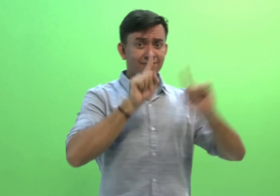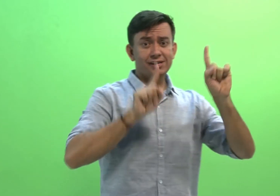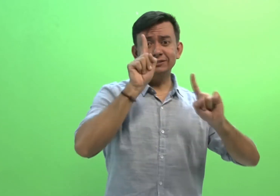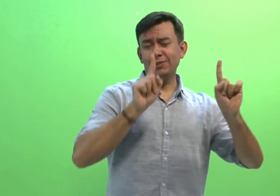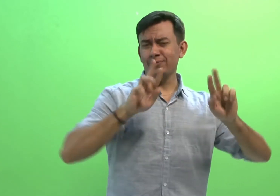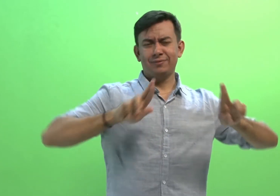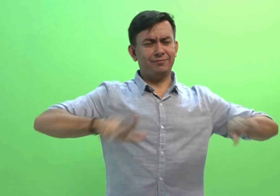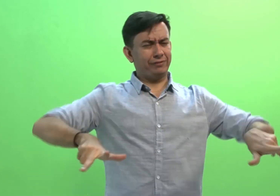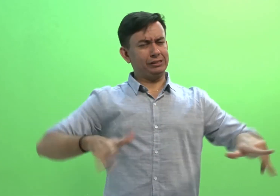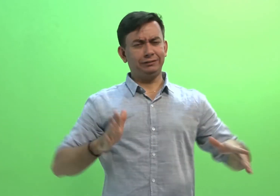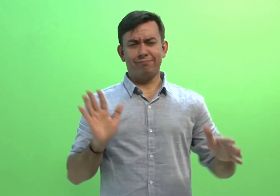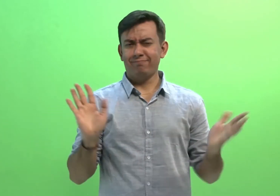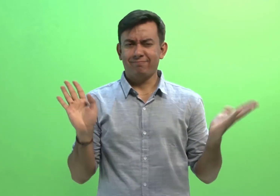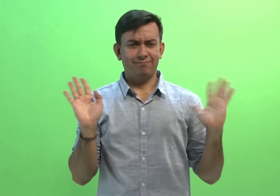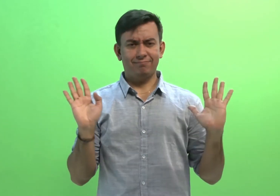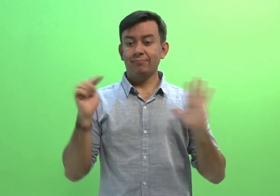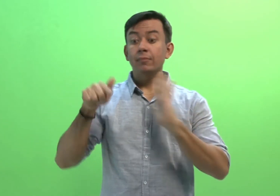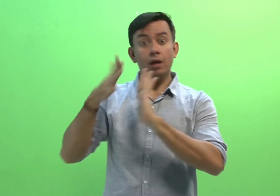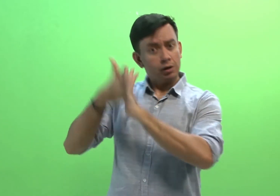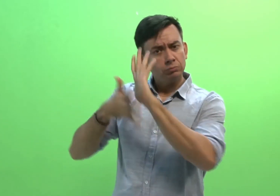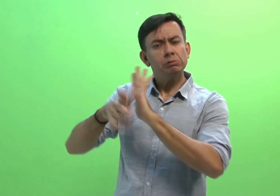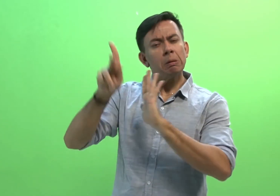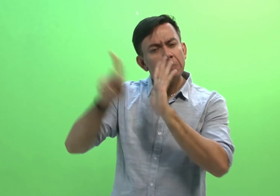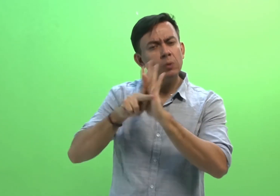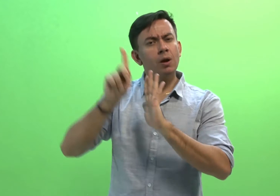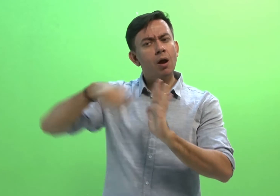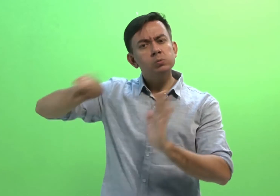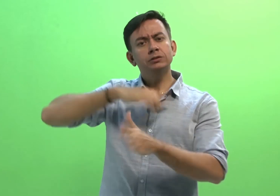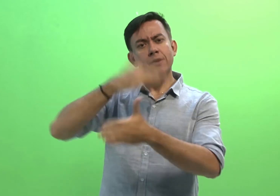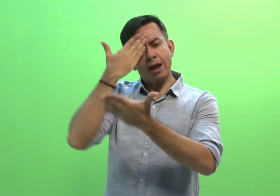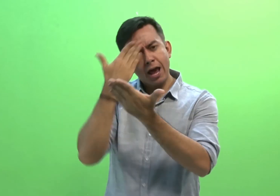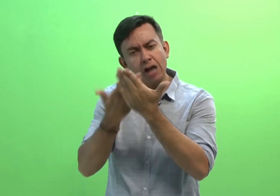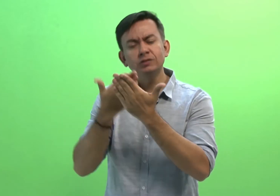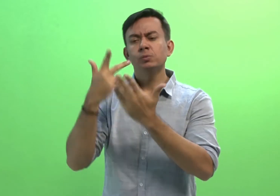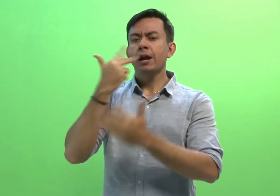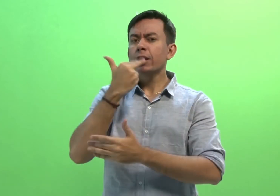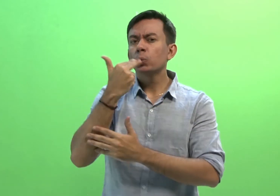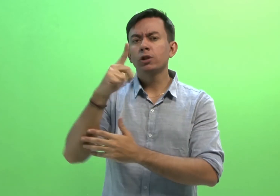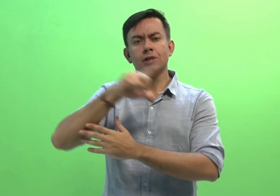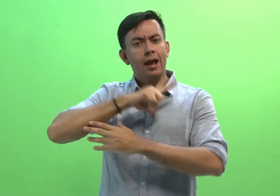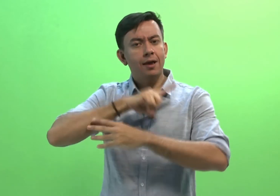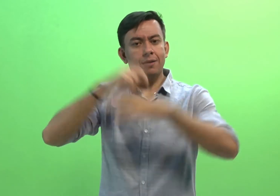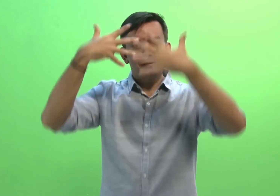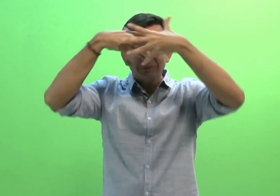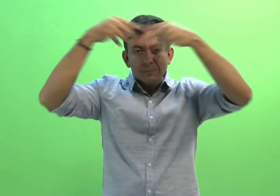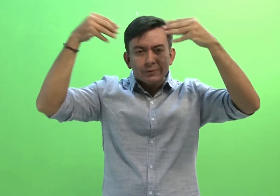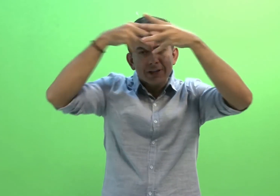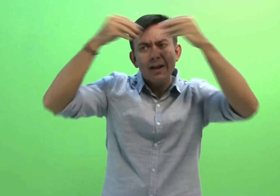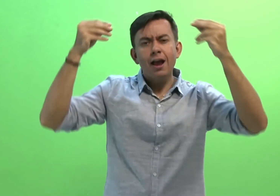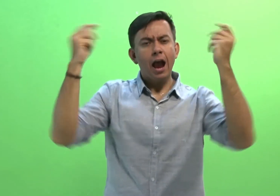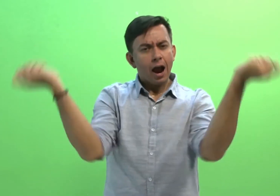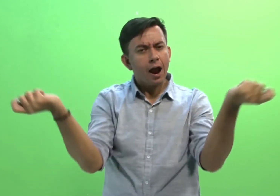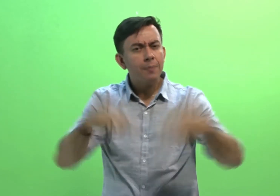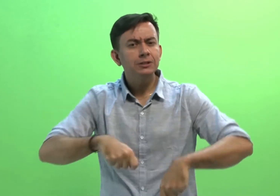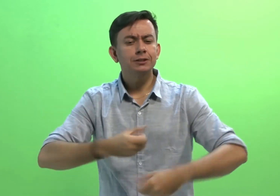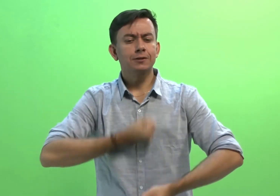bem diferente? A língua de sinais possui todas as regras, é uma língua que possui capacidade de mostrar